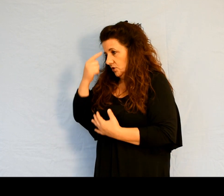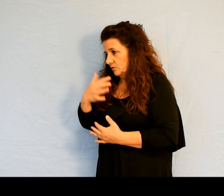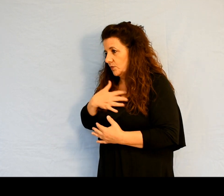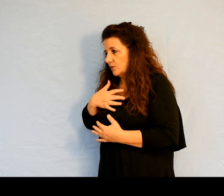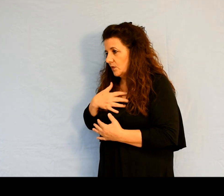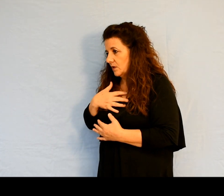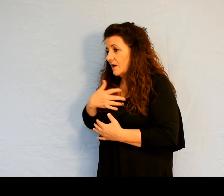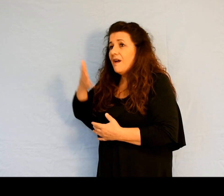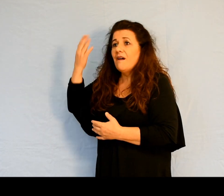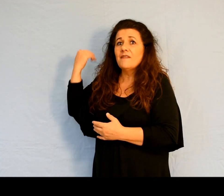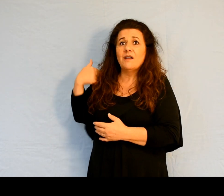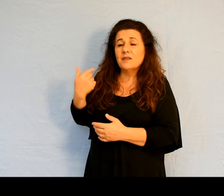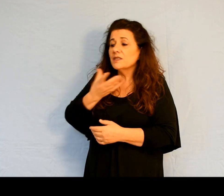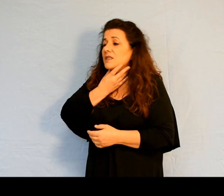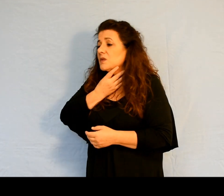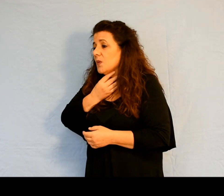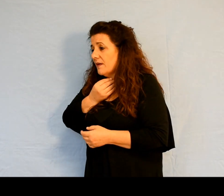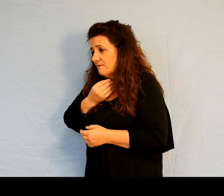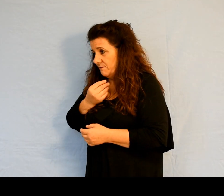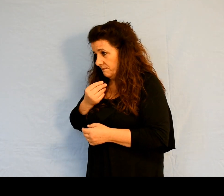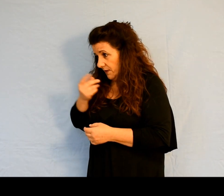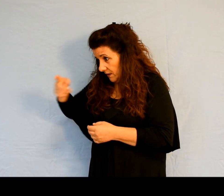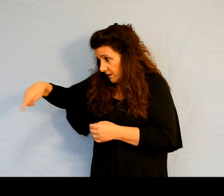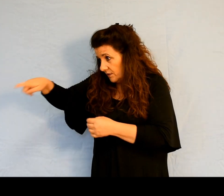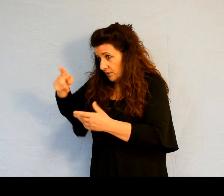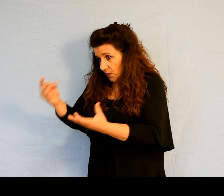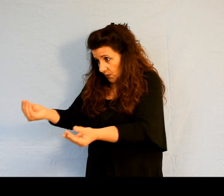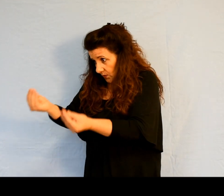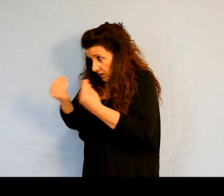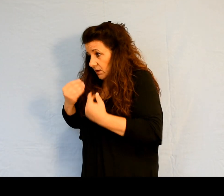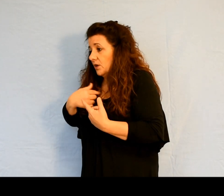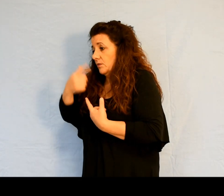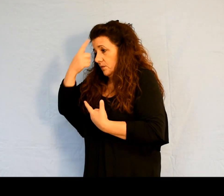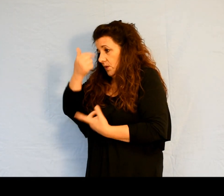J'avais soif et vous m'avez donné à boire.